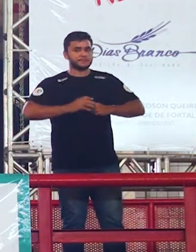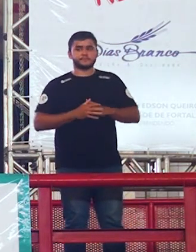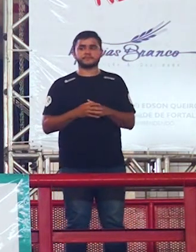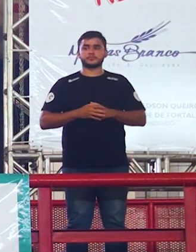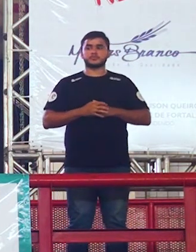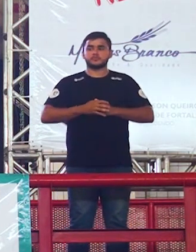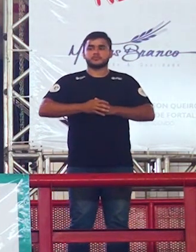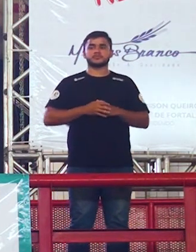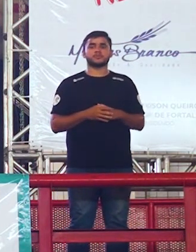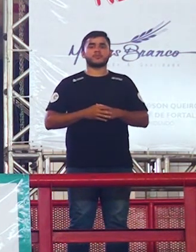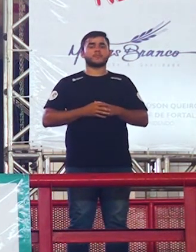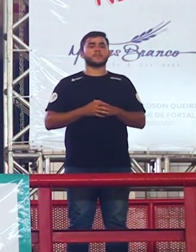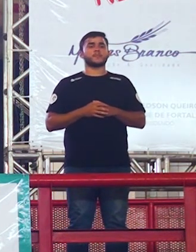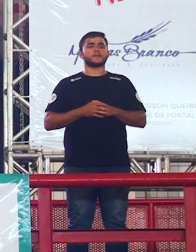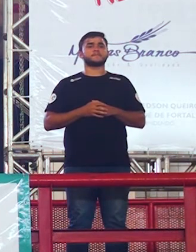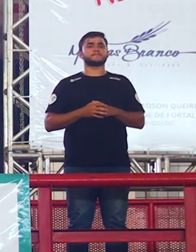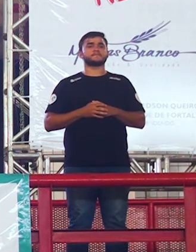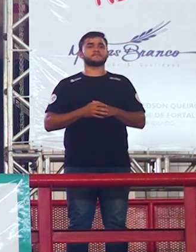ó